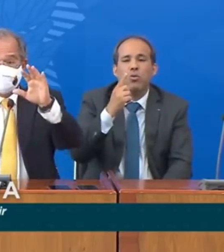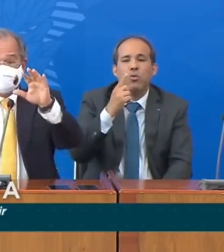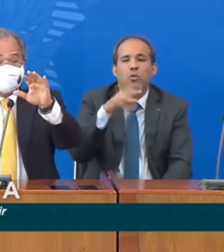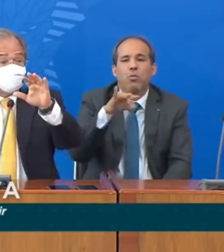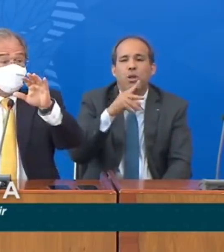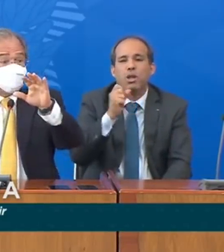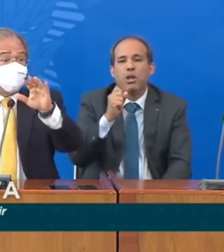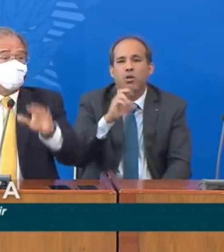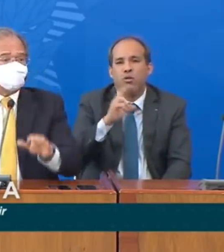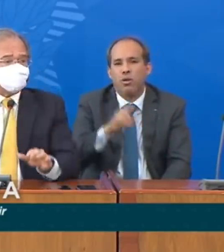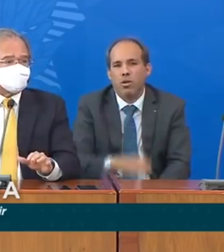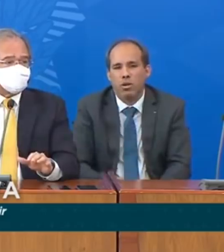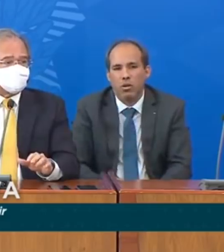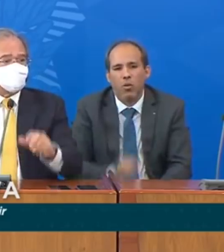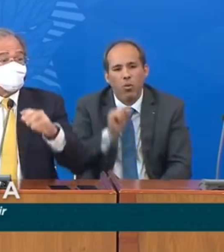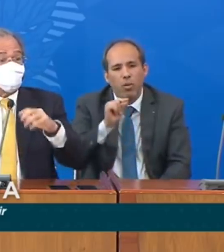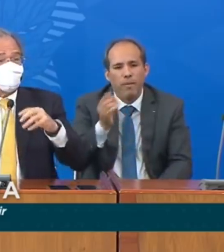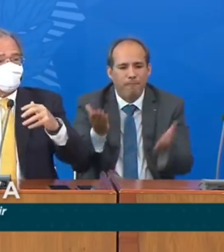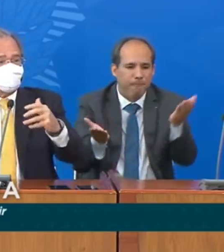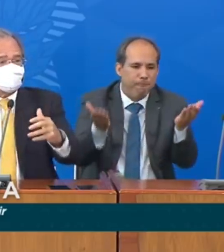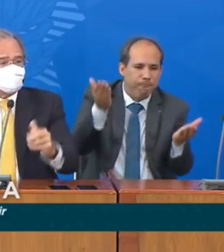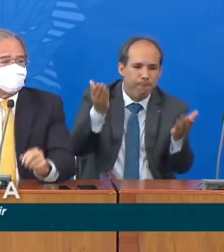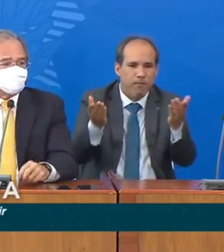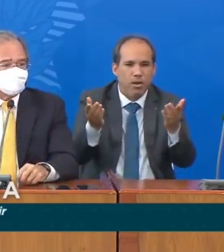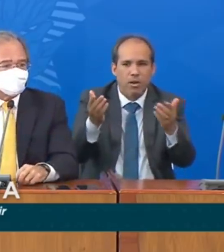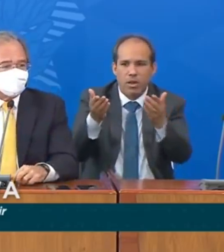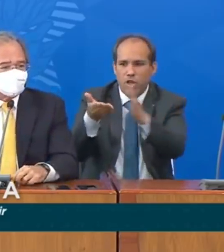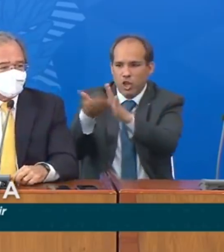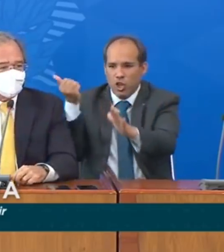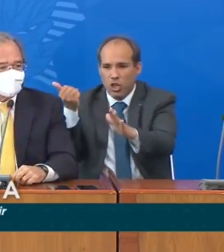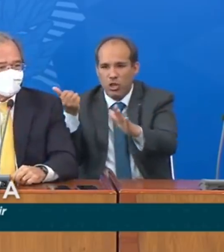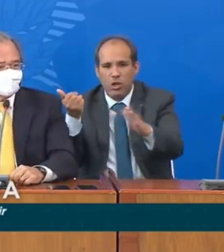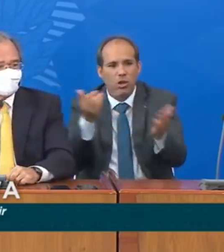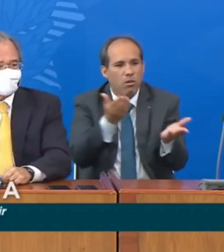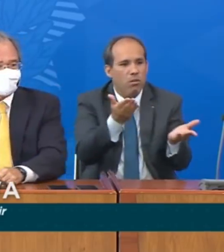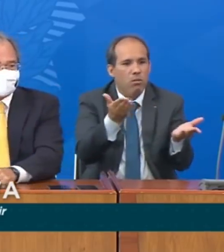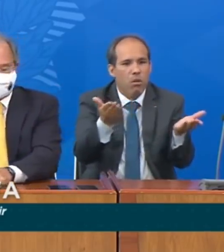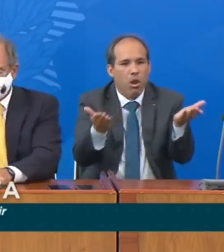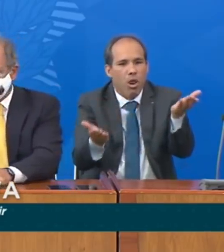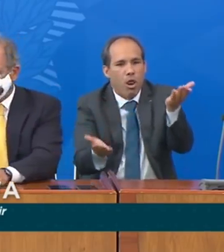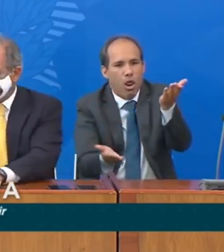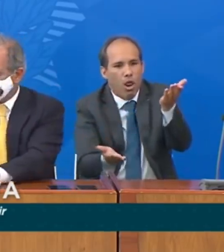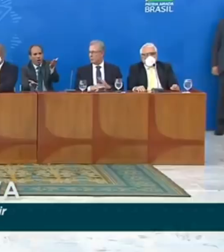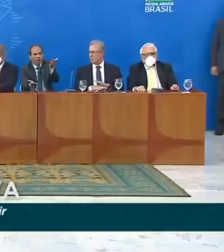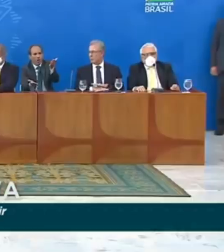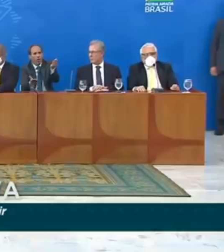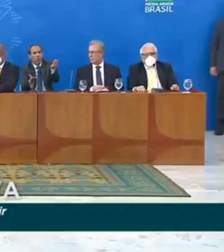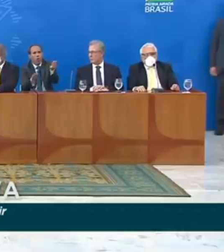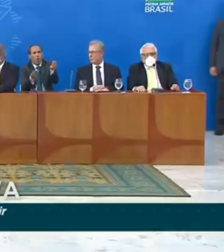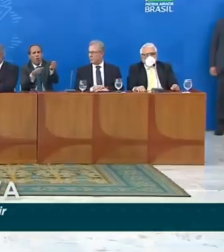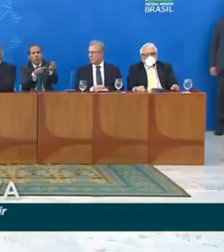Então, isso exige uma compensação pelo compromisso de responsabilidade fiscal.